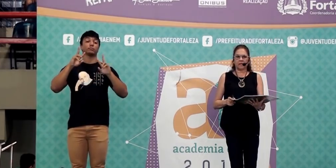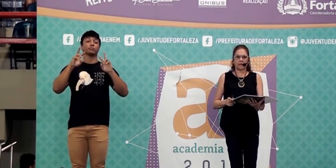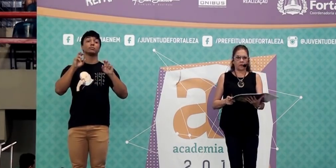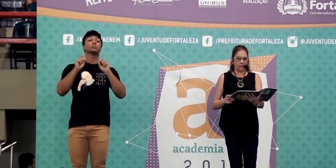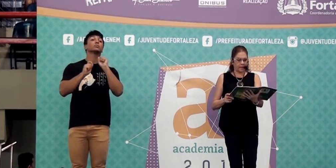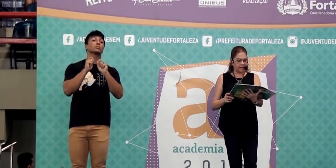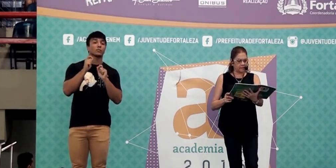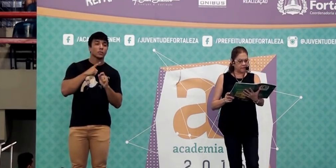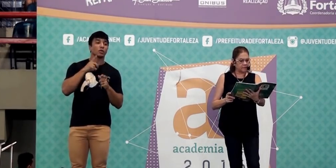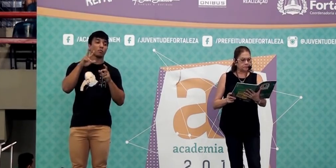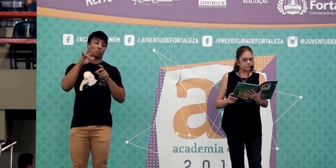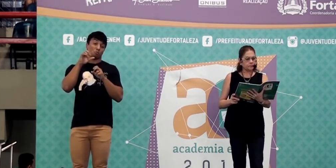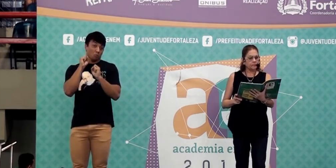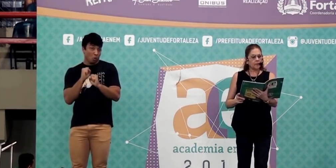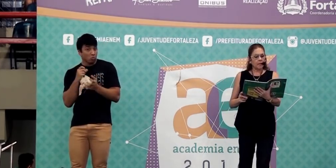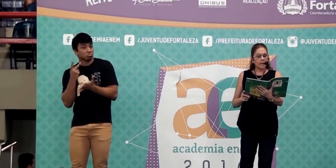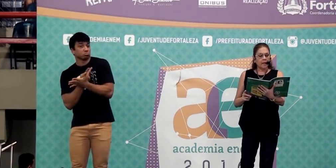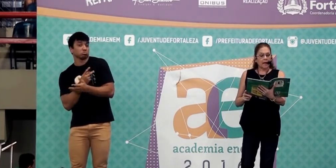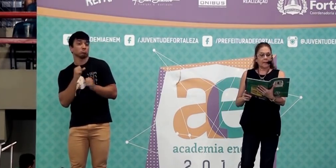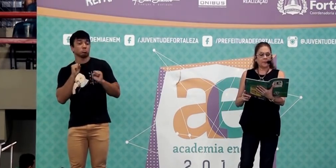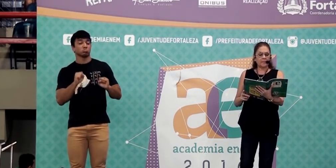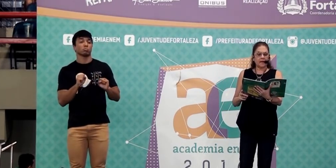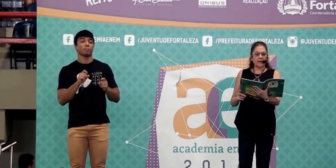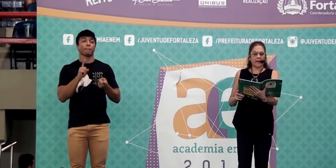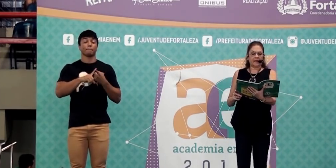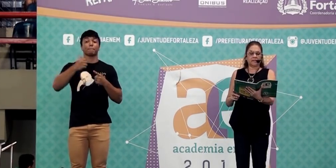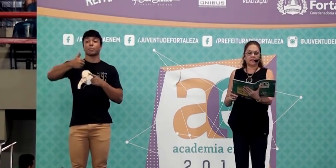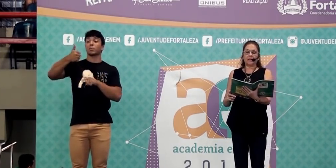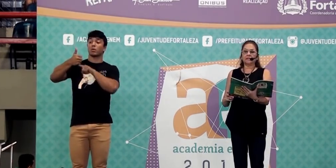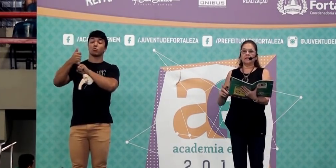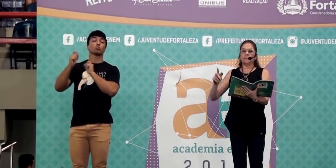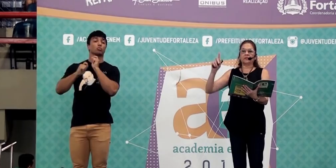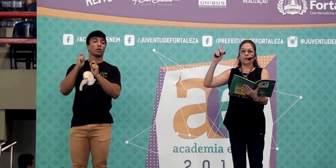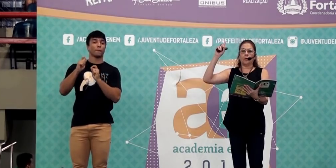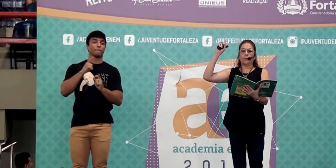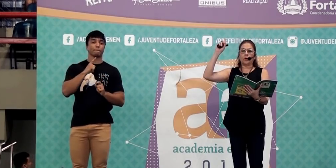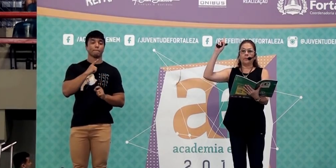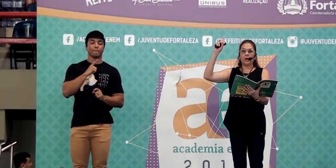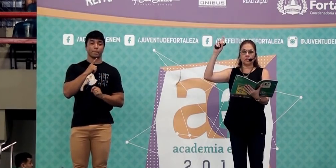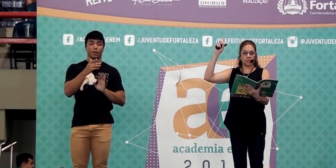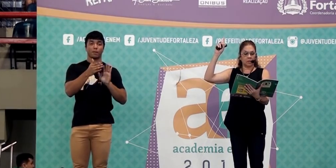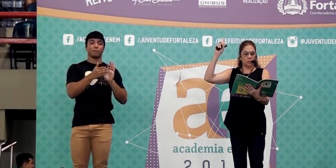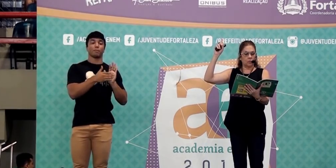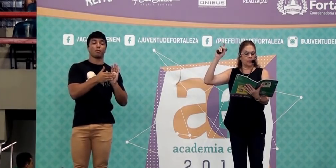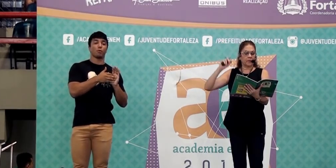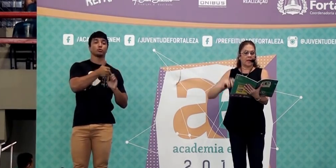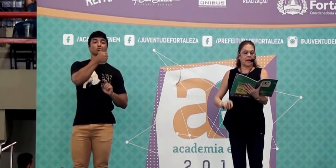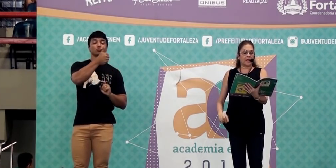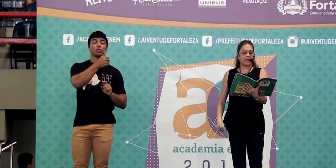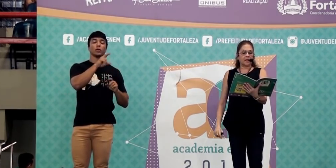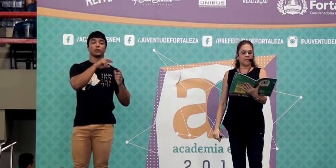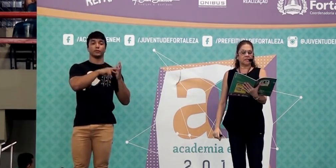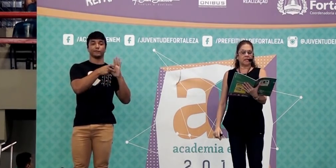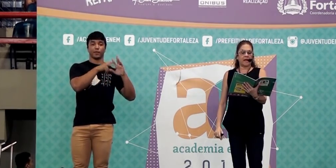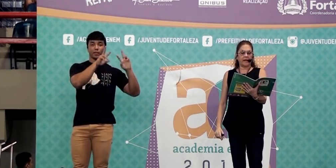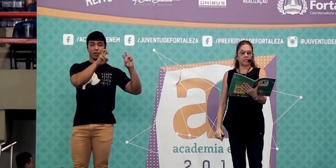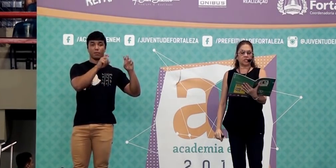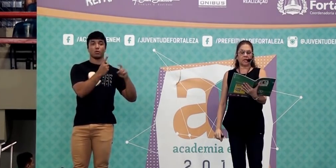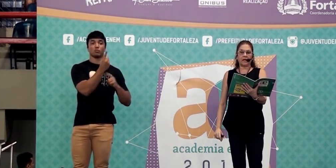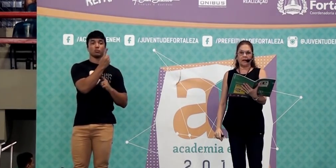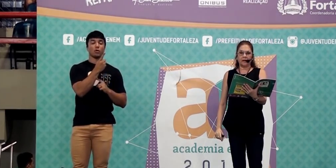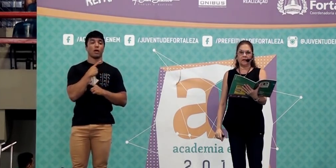possibilidades de serem cobradas. A primeira é essa, tem assim, pessoal, proposta 1, a